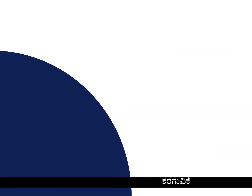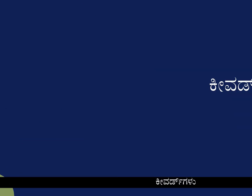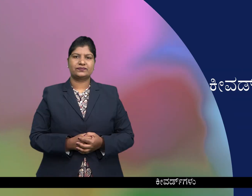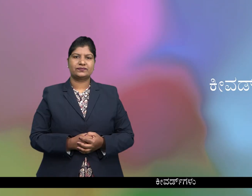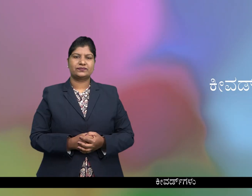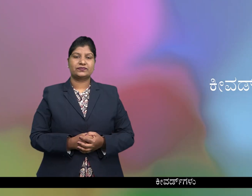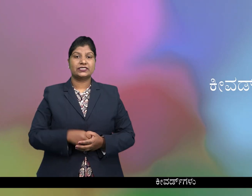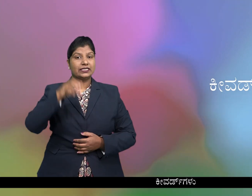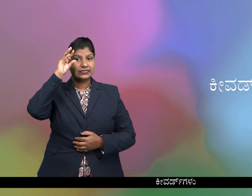ಕೀವರ್ಡ್ಗಳು: